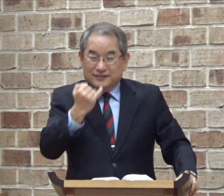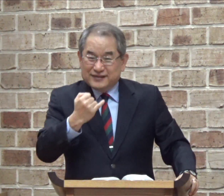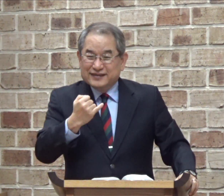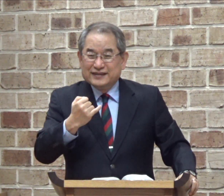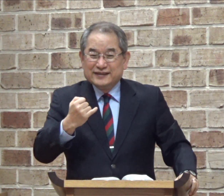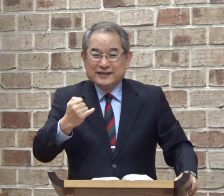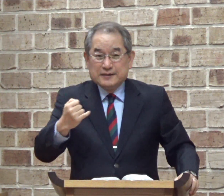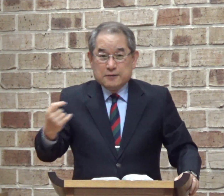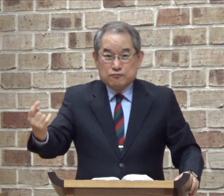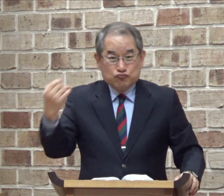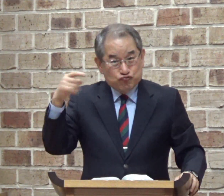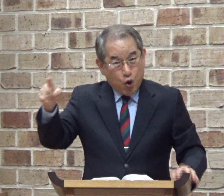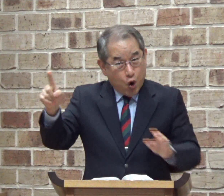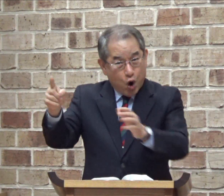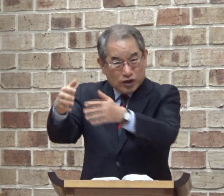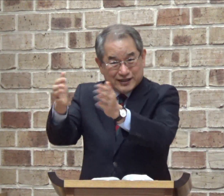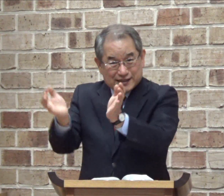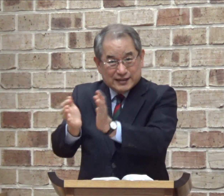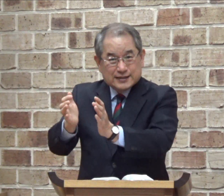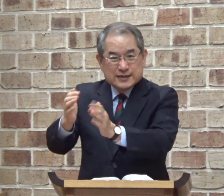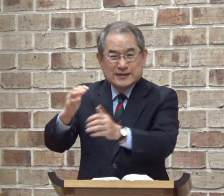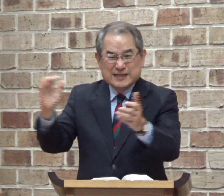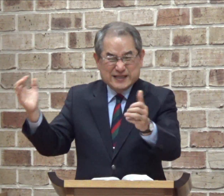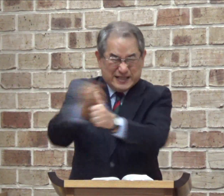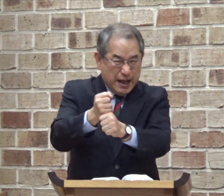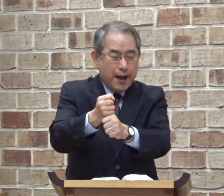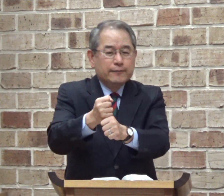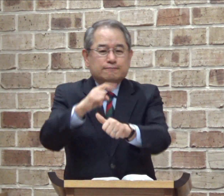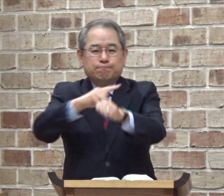그를 죽이고자 하는 암살 조직단이 있다고 들었어도 그는